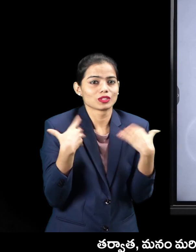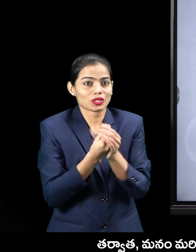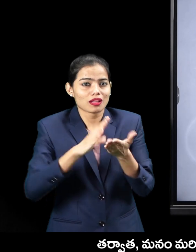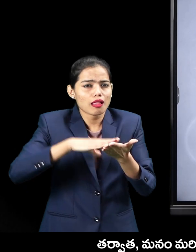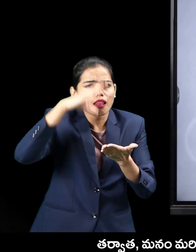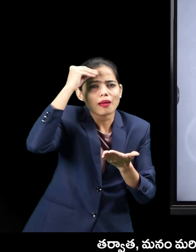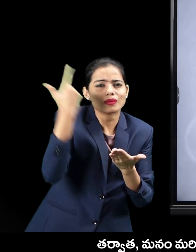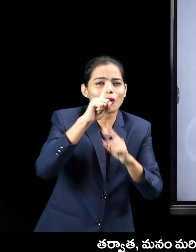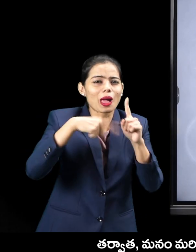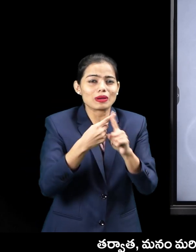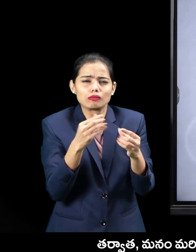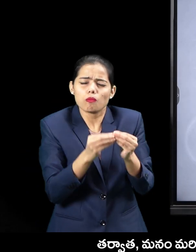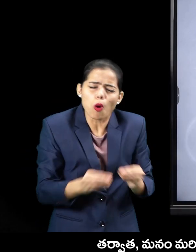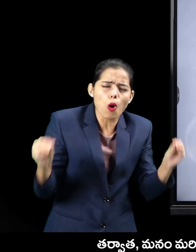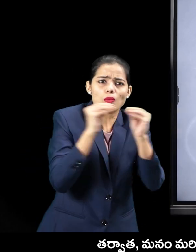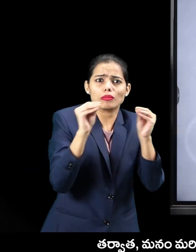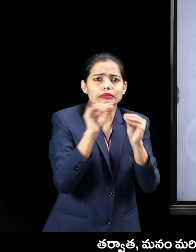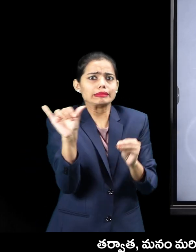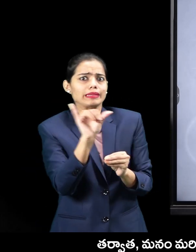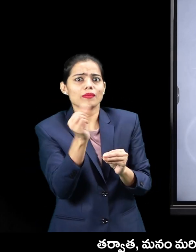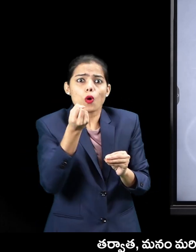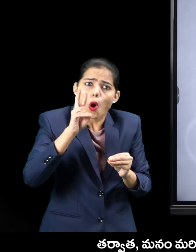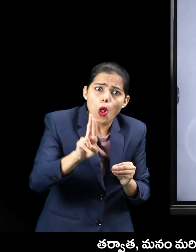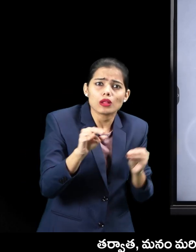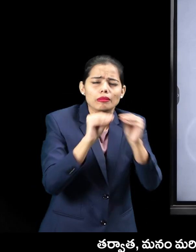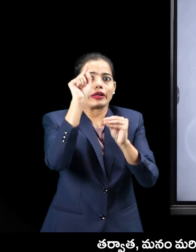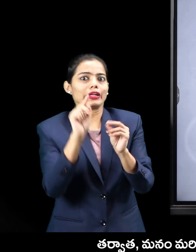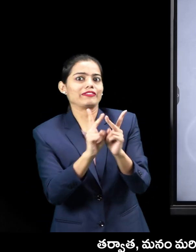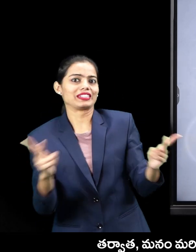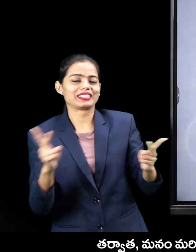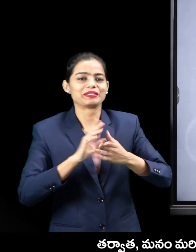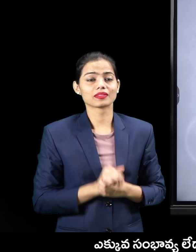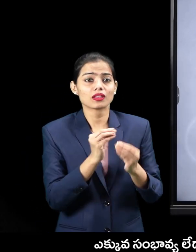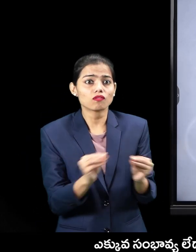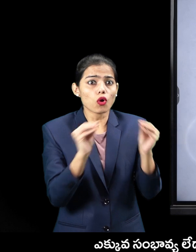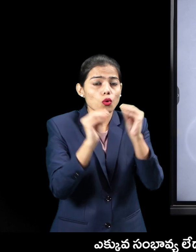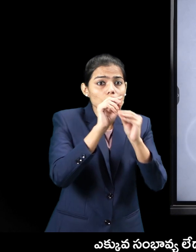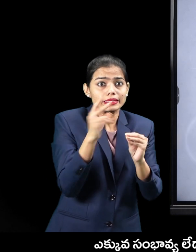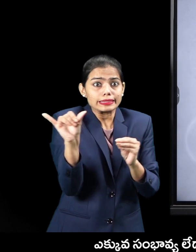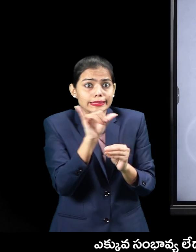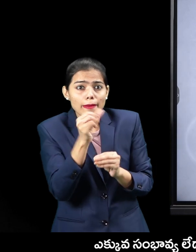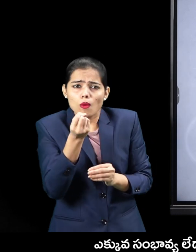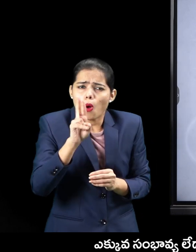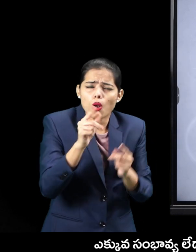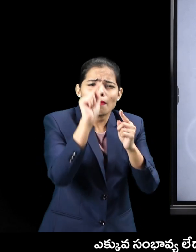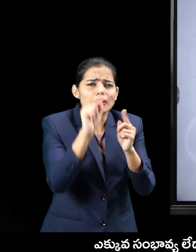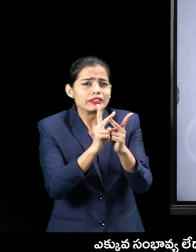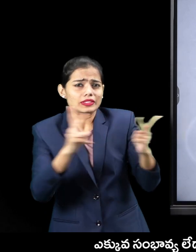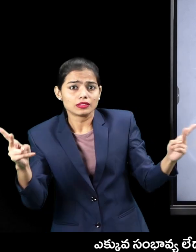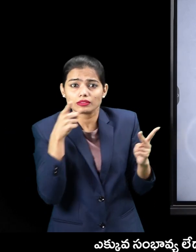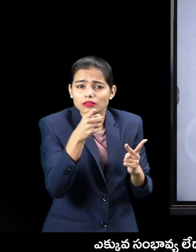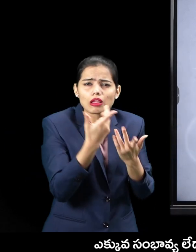తర్వాత మనం మరింత సంభావ్య లేదా సంభావ్య సంఘటనల గురించి నేర్చుకుందాం. ఎక్కువ సంభావ్య లేదా